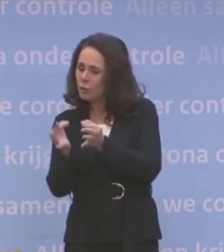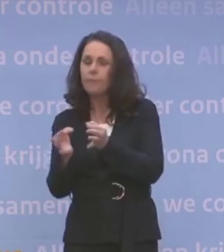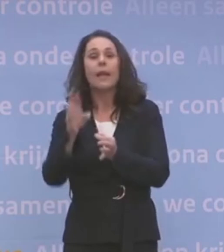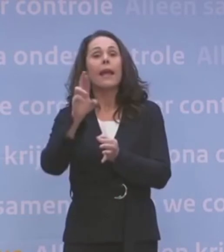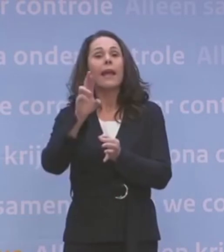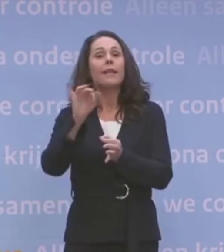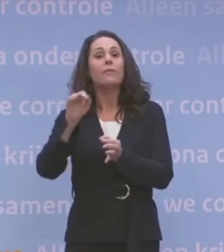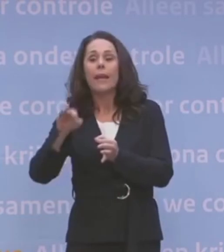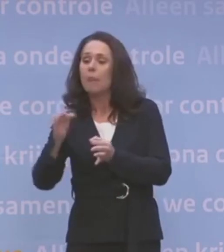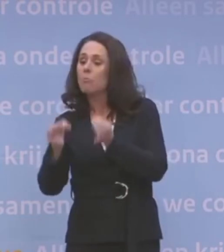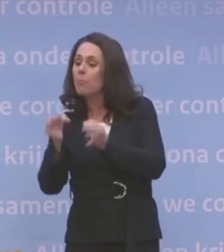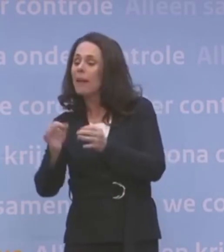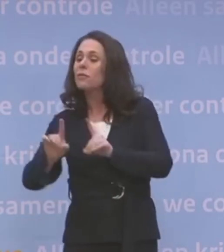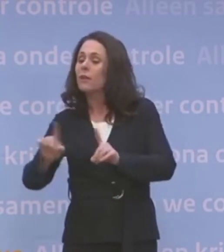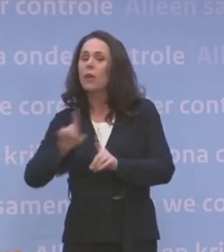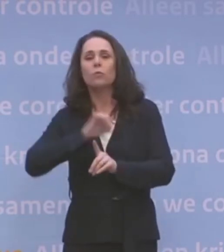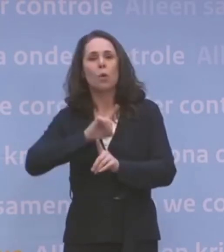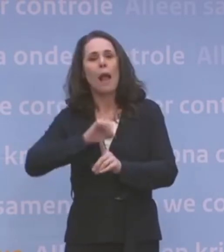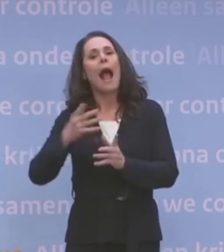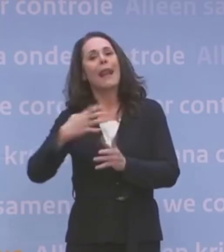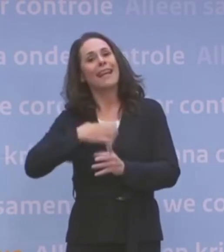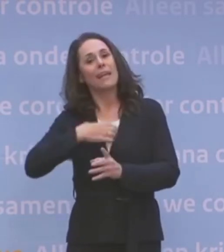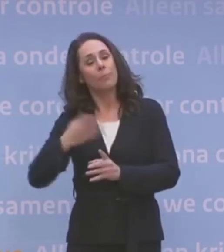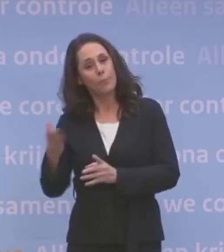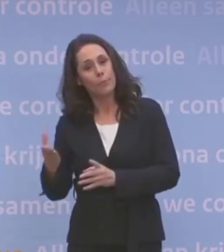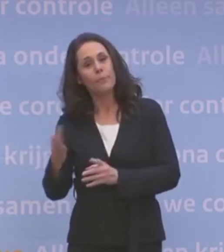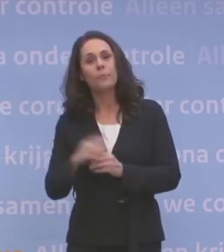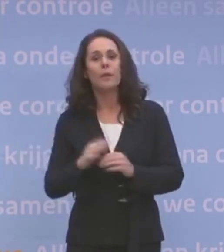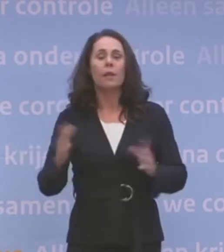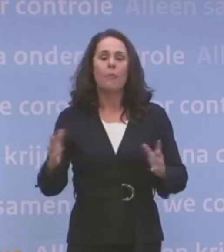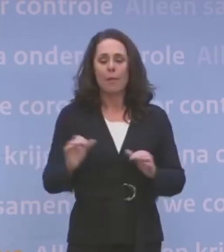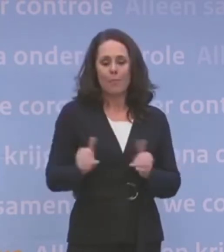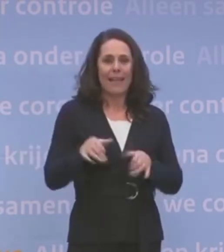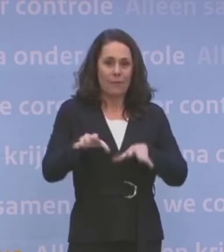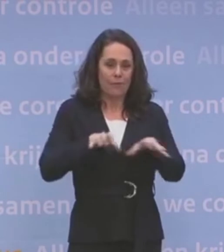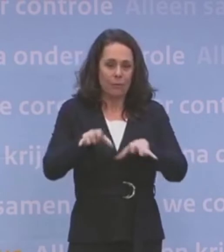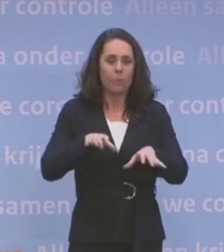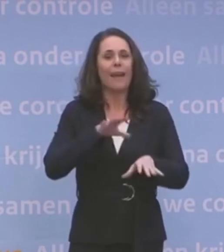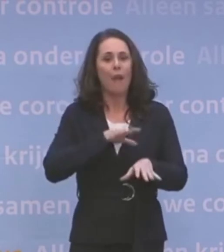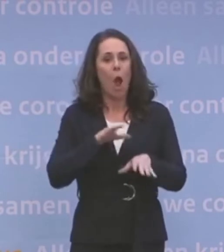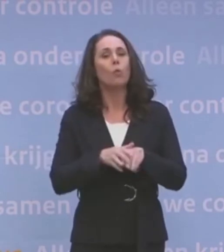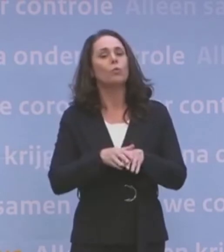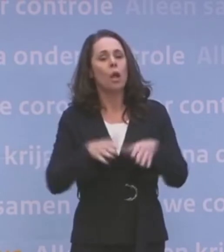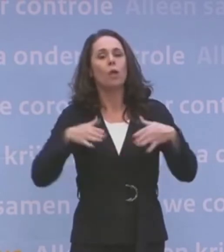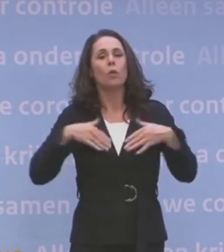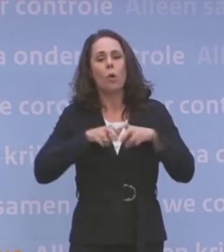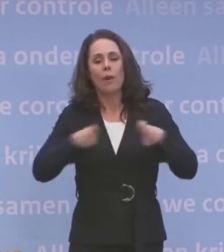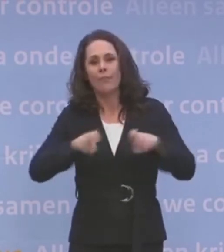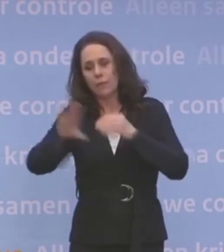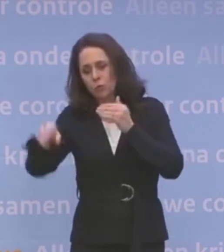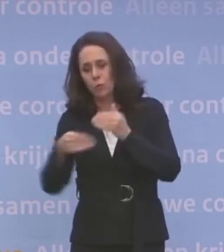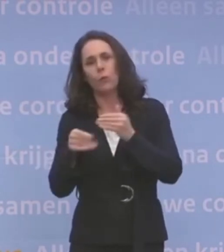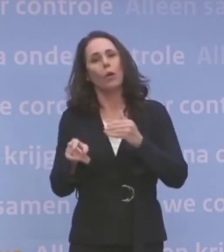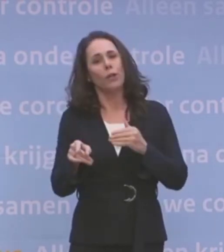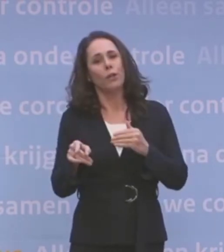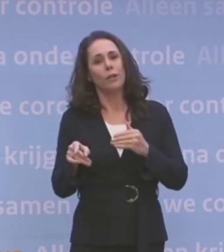normalitair, of er bijvoorbeeld influenza, dus of er sprake is van griep. Maar sinds begin februari hebben we er ook het coronavirus aan toegevoegd. En daar hebben we